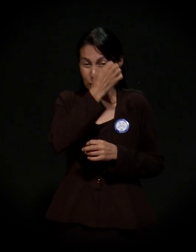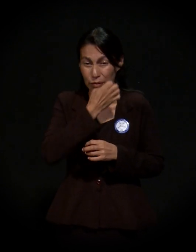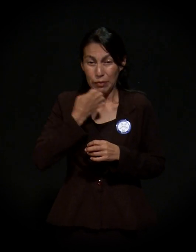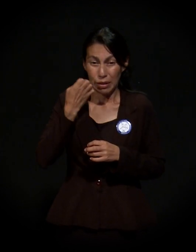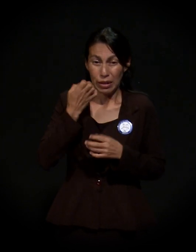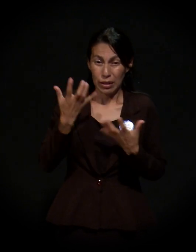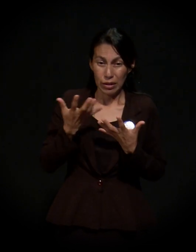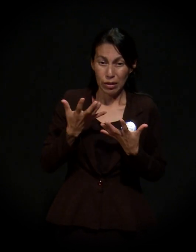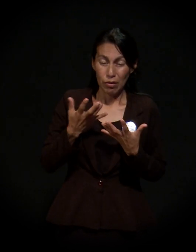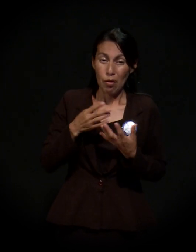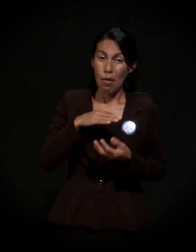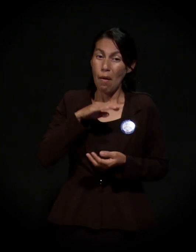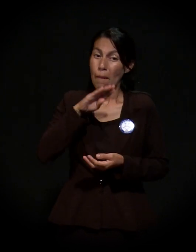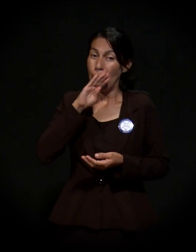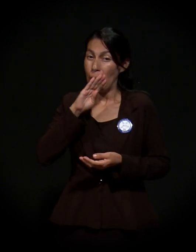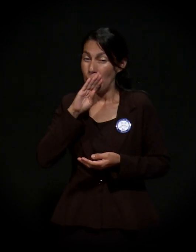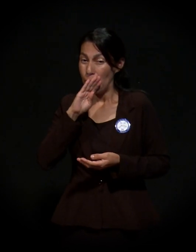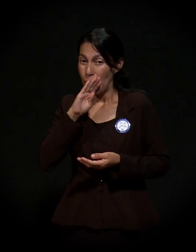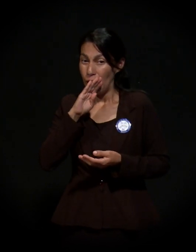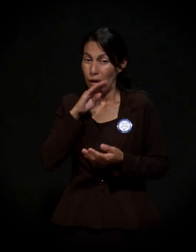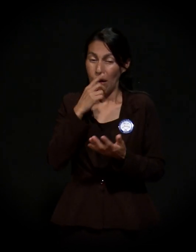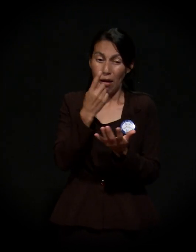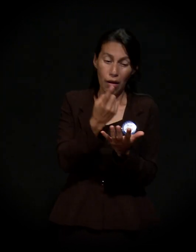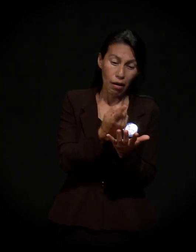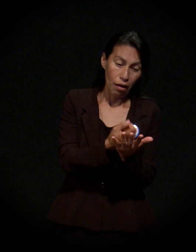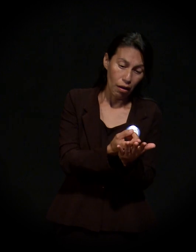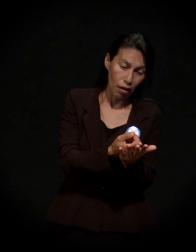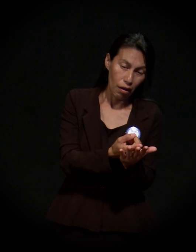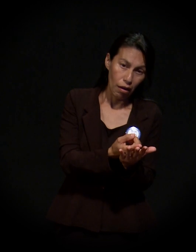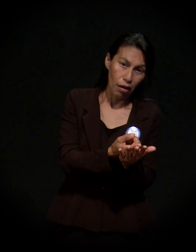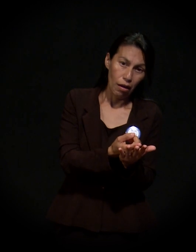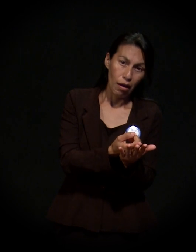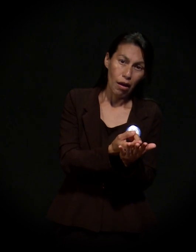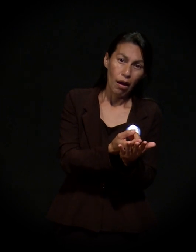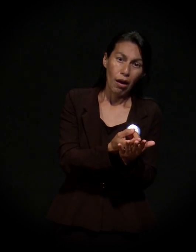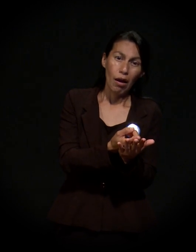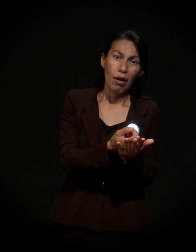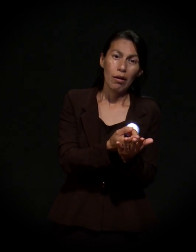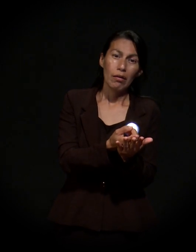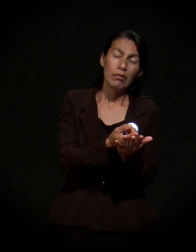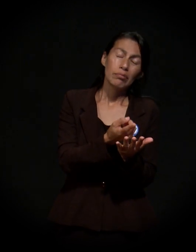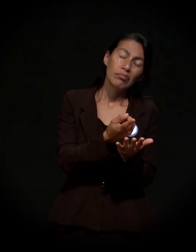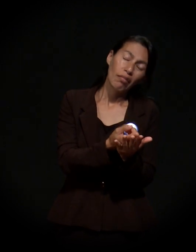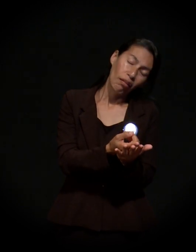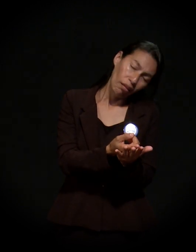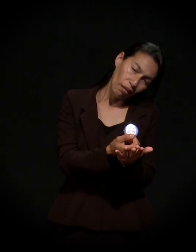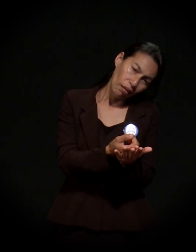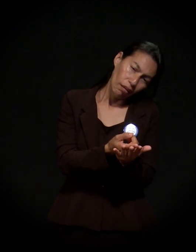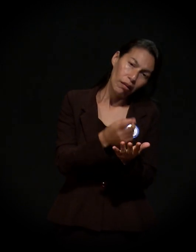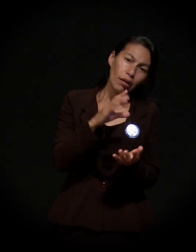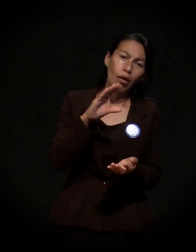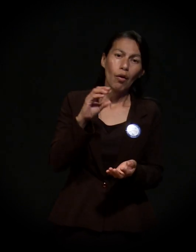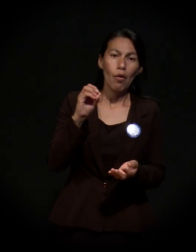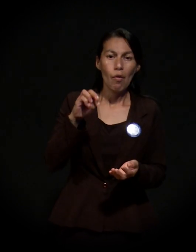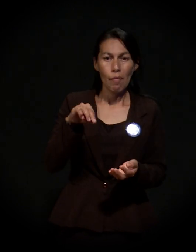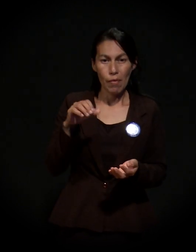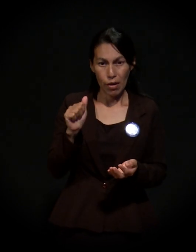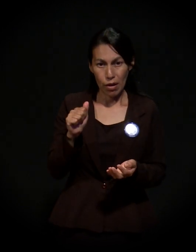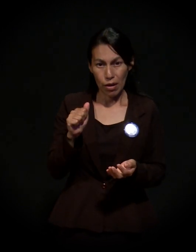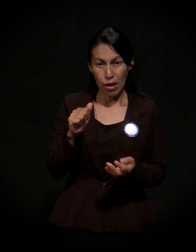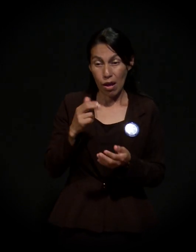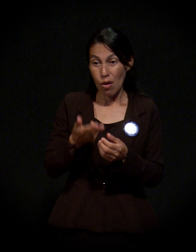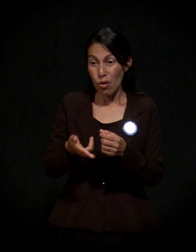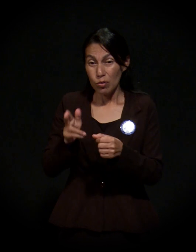coma, hospitalizada en el Hospital La Carlota, el hospital antiguo. Y